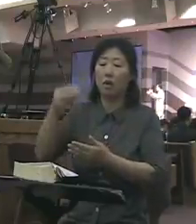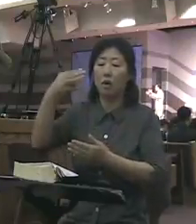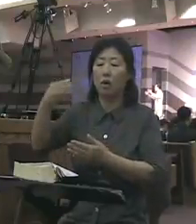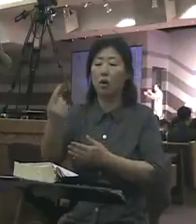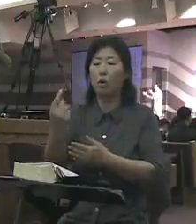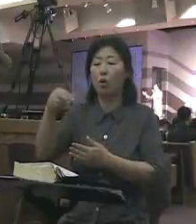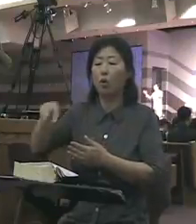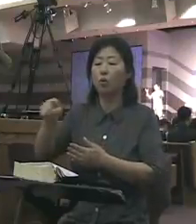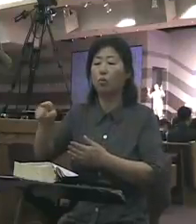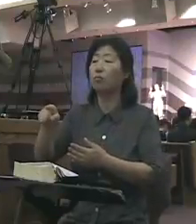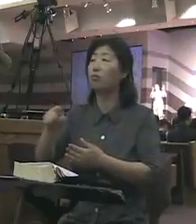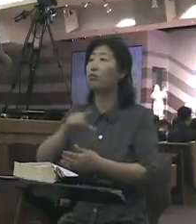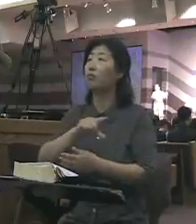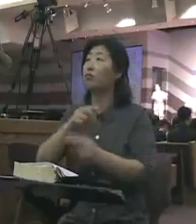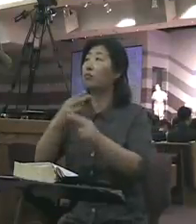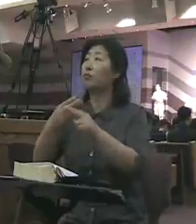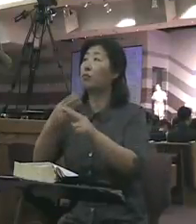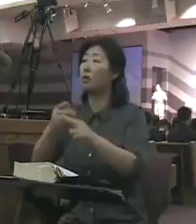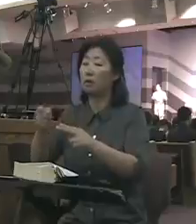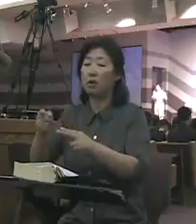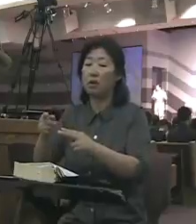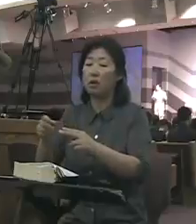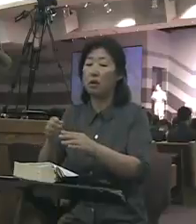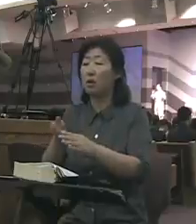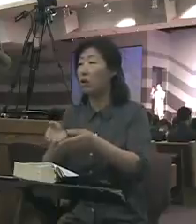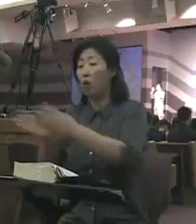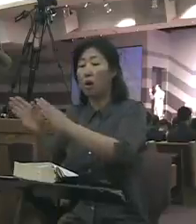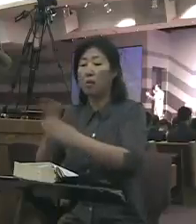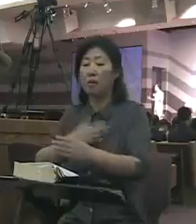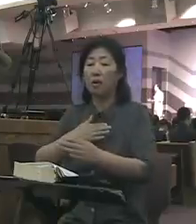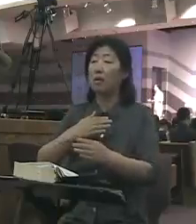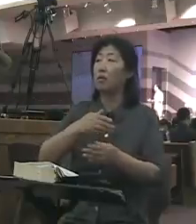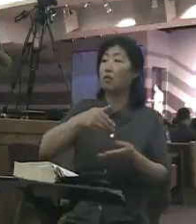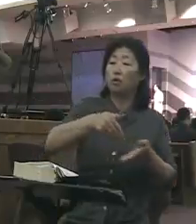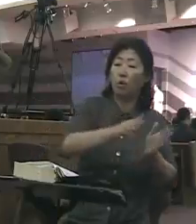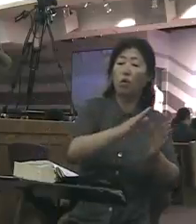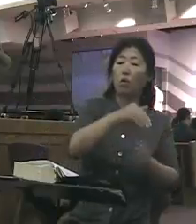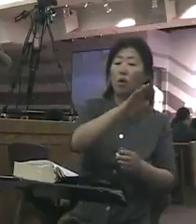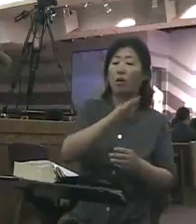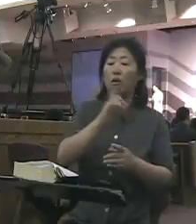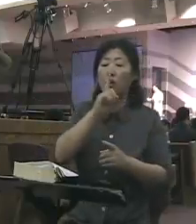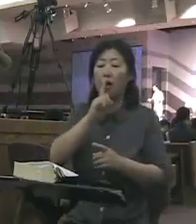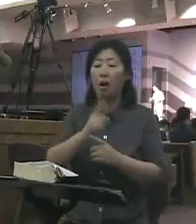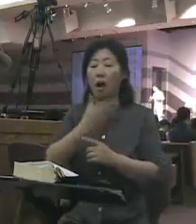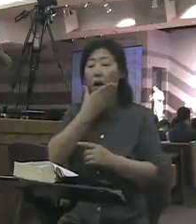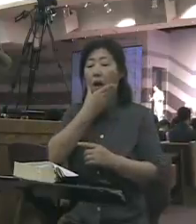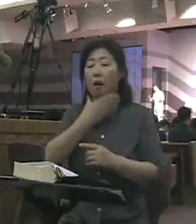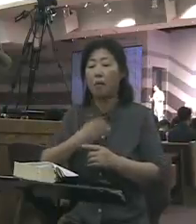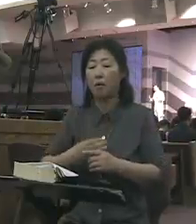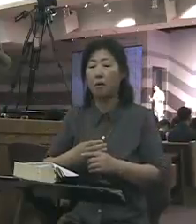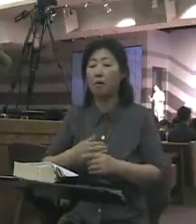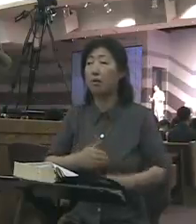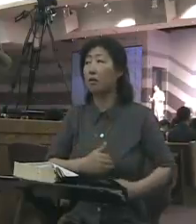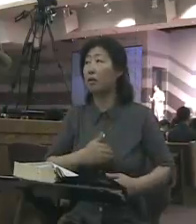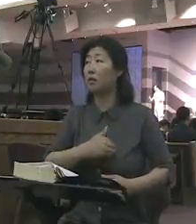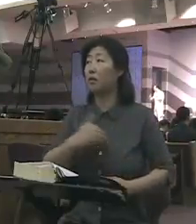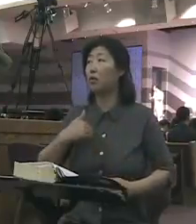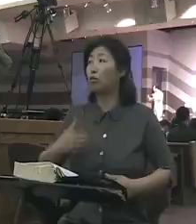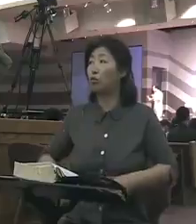가면 나는 이리로 가고, 너가 이리로 가면 내가 저리로 가리라. 아브라함에게는 이러한 여유가 생겼어요. 이제는 더